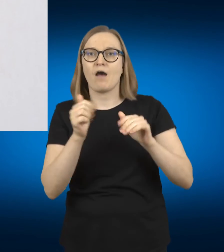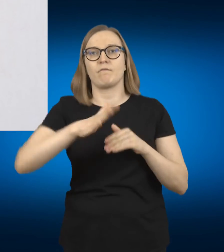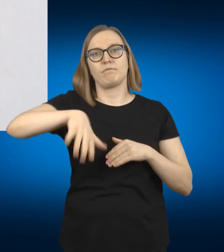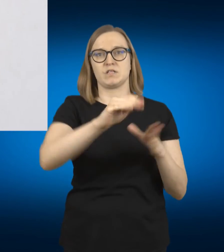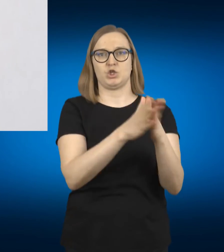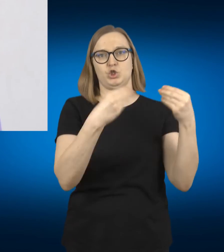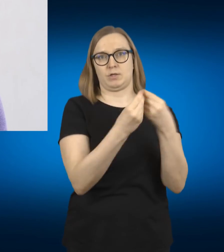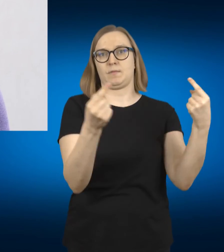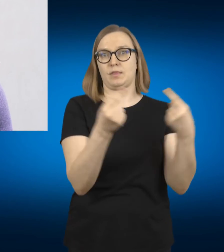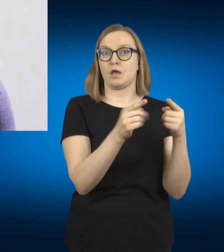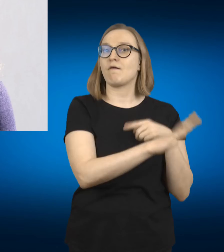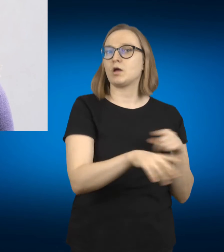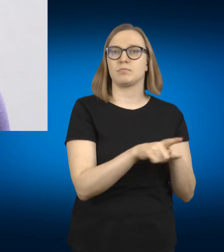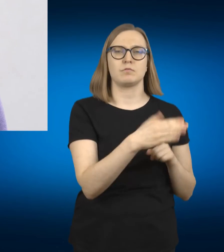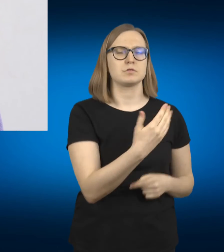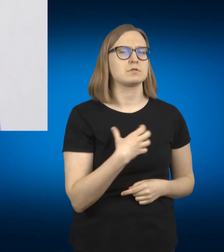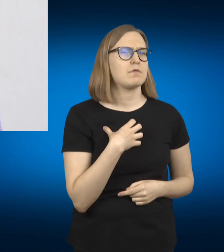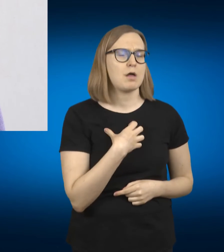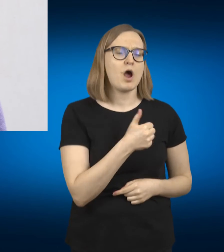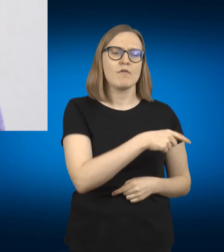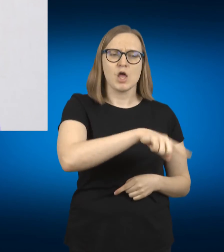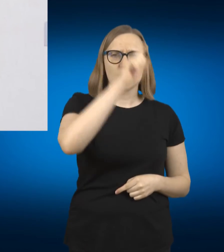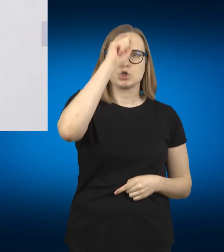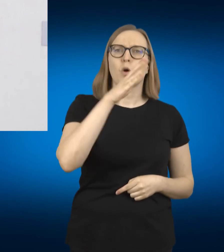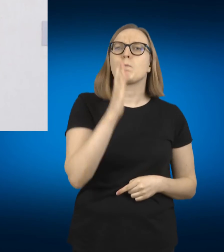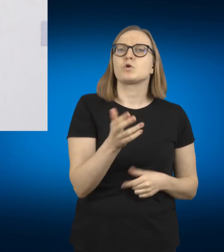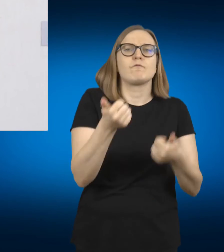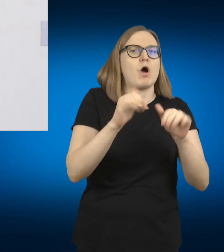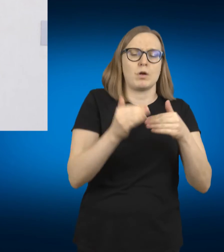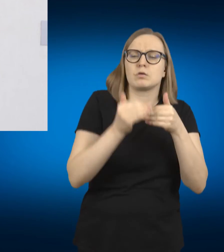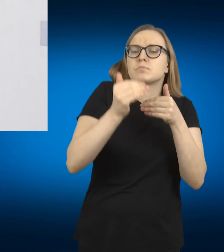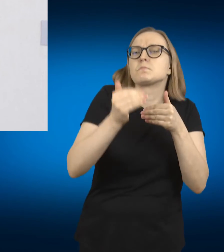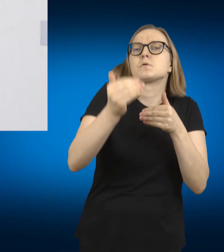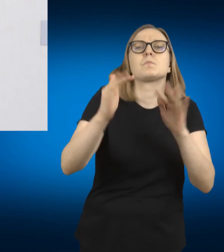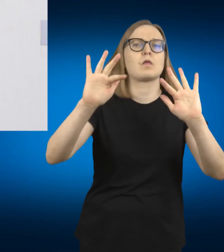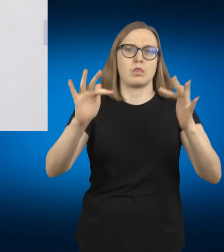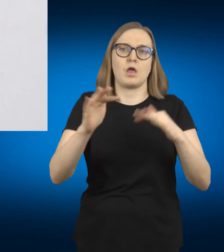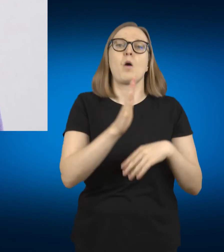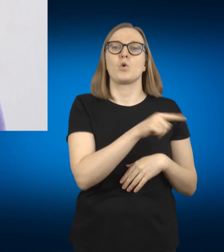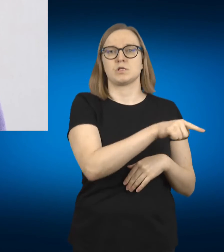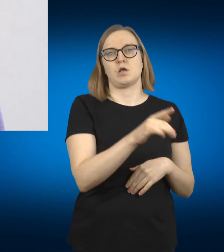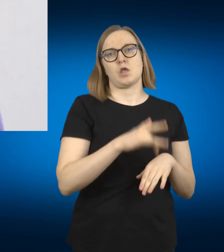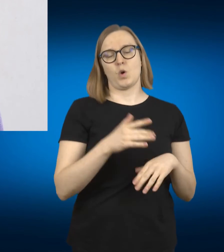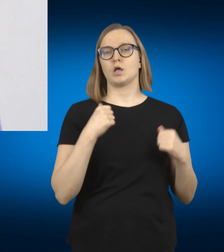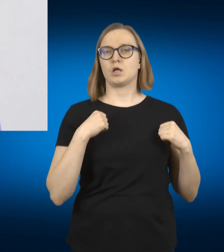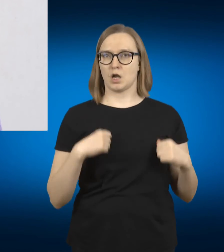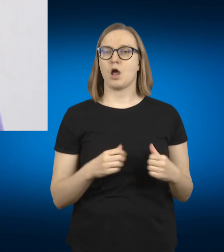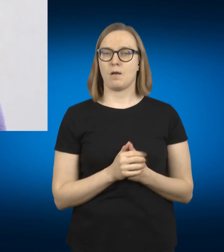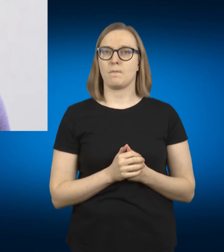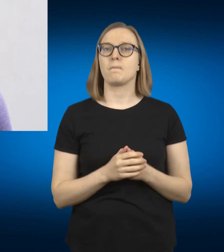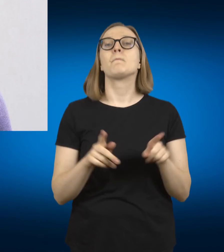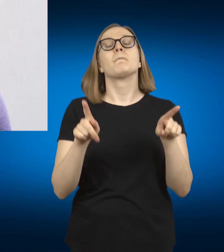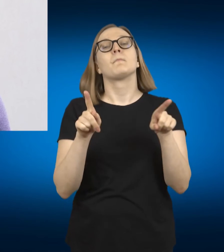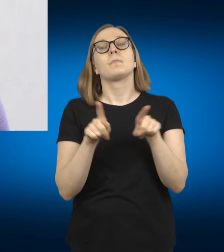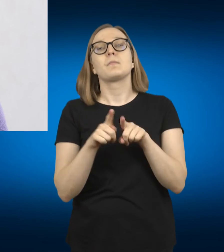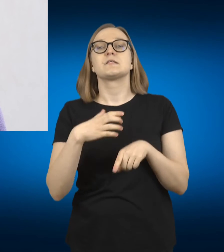šeimai ir vaikams. Tas ypač svarbu vaikams, kad jie žinotų, kas po ko vyktų, tai leis jiems jaustis ramiau. Tikrai galit skirti ir svarbu